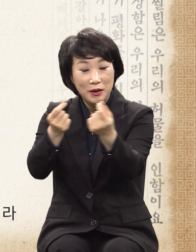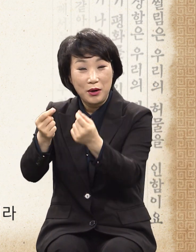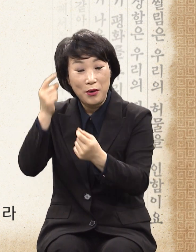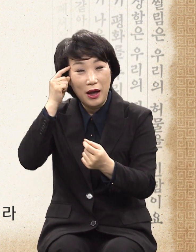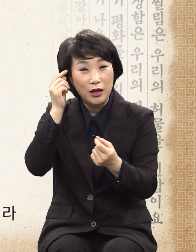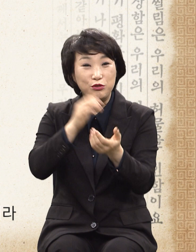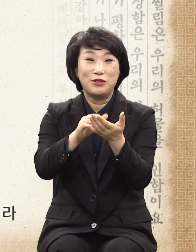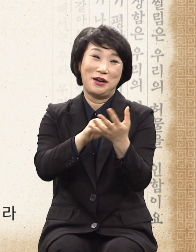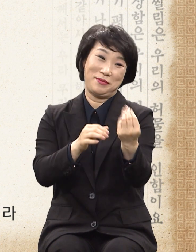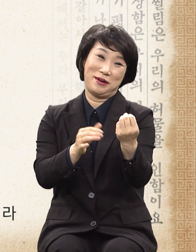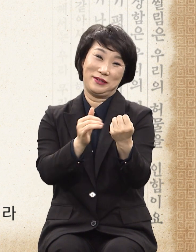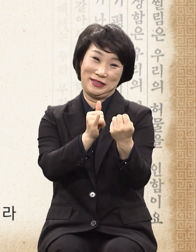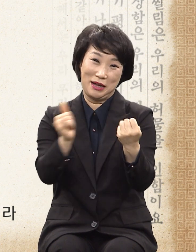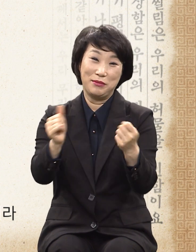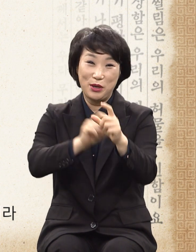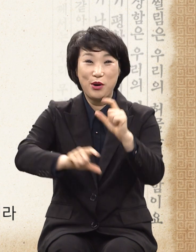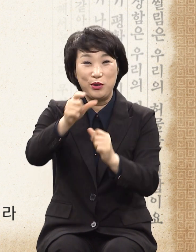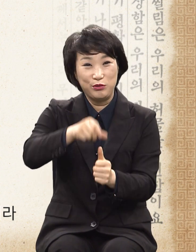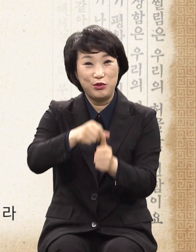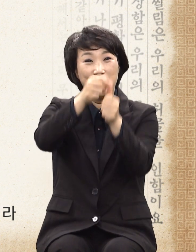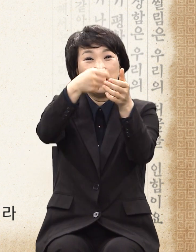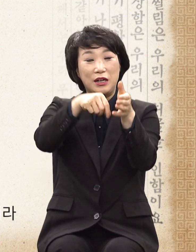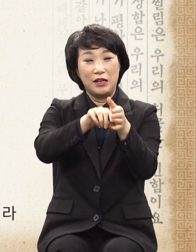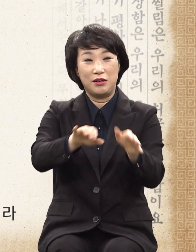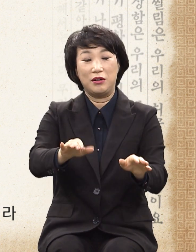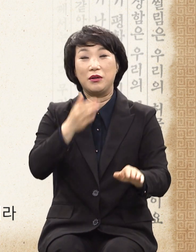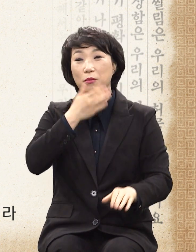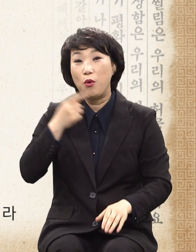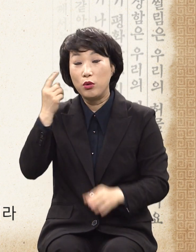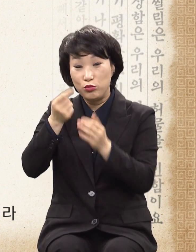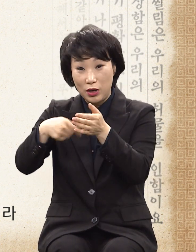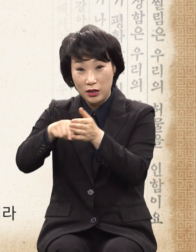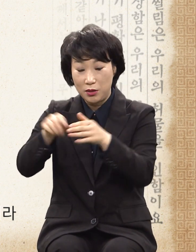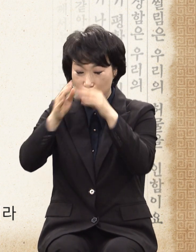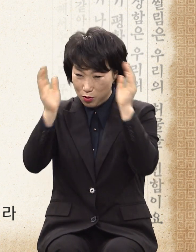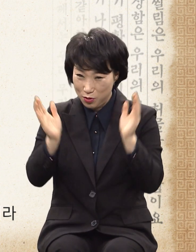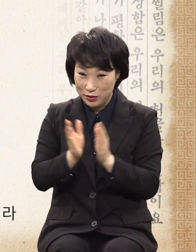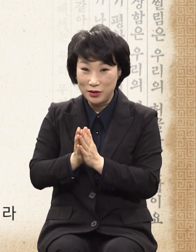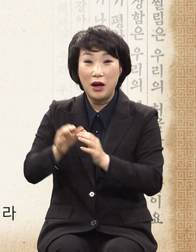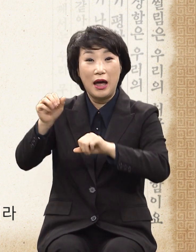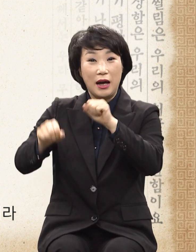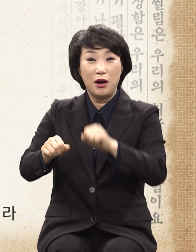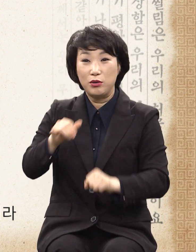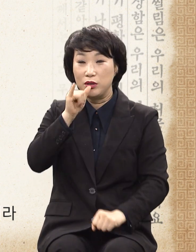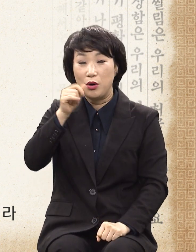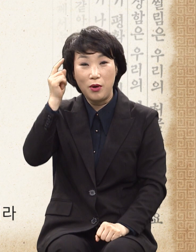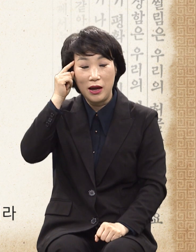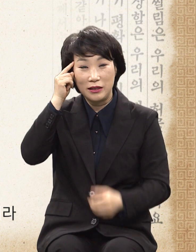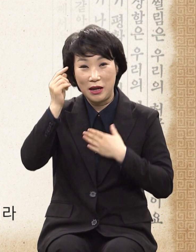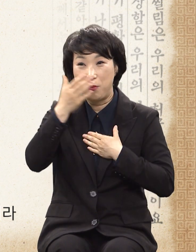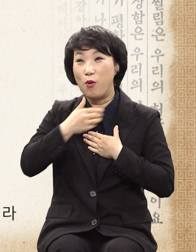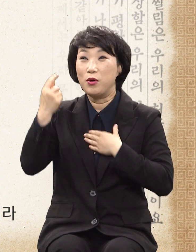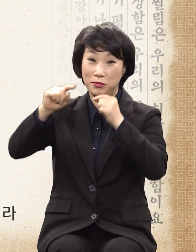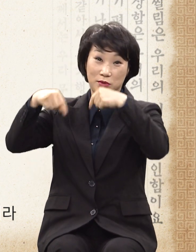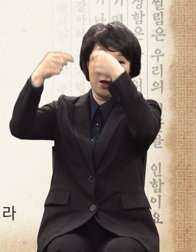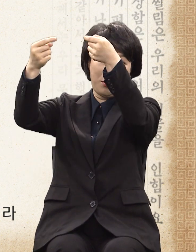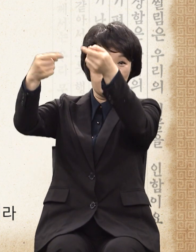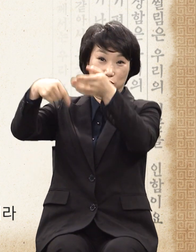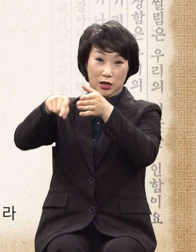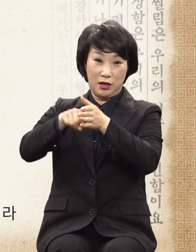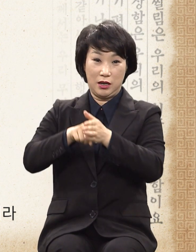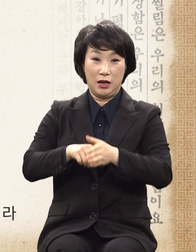몇몇 사람들을 구원코자 함이니, 내가 복음을 위하여 모든 것을 행함은 복음에 참여하고자